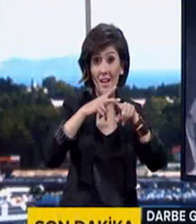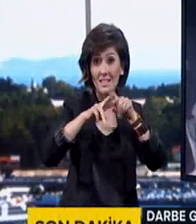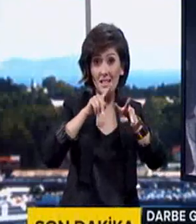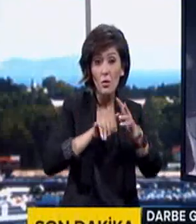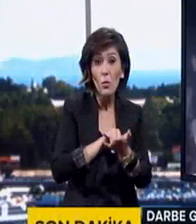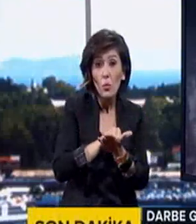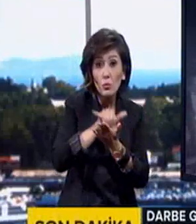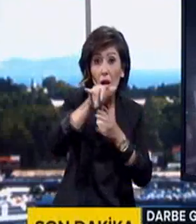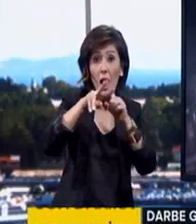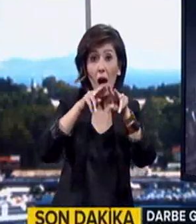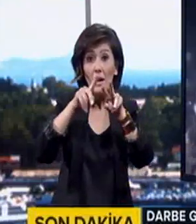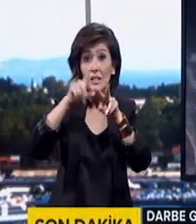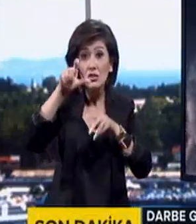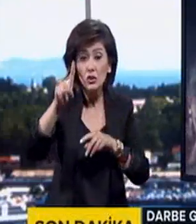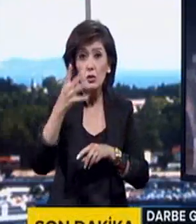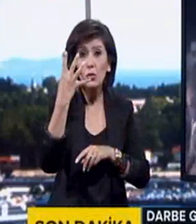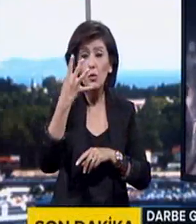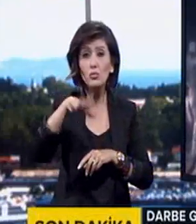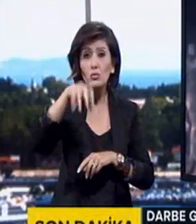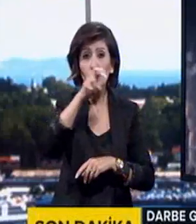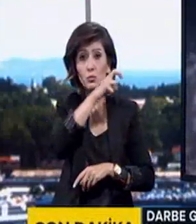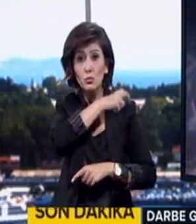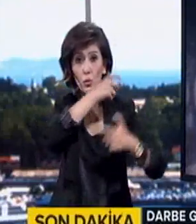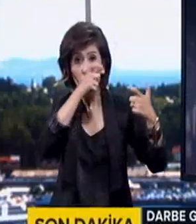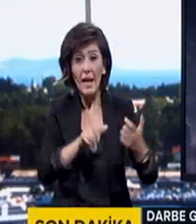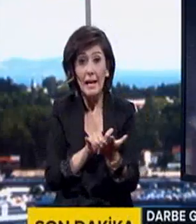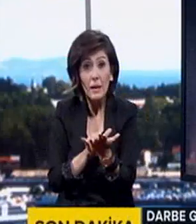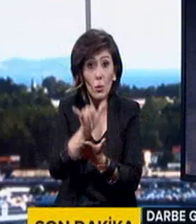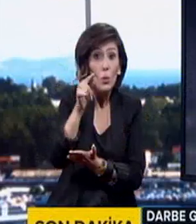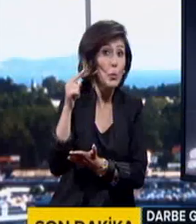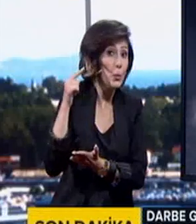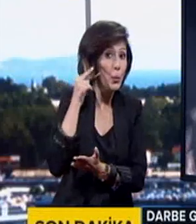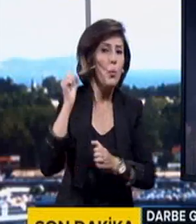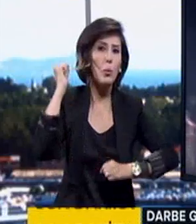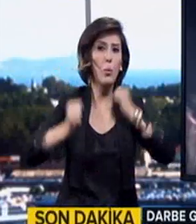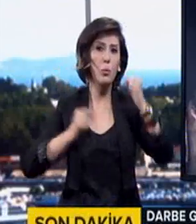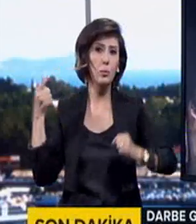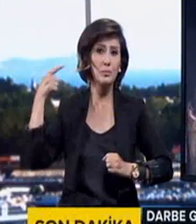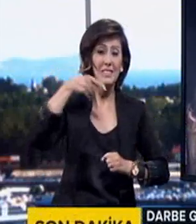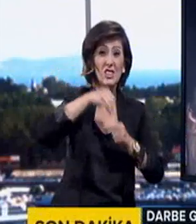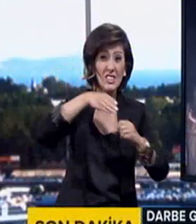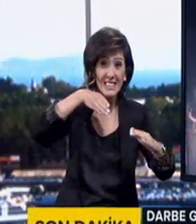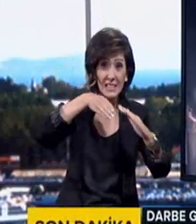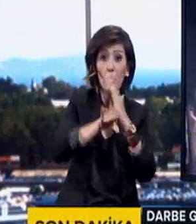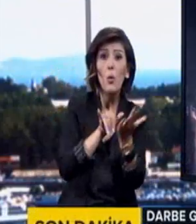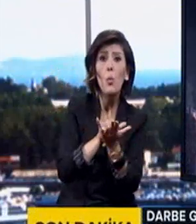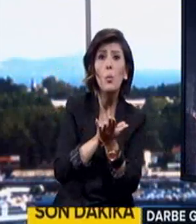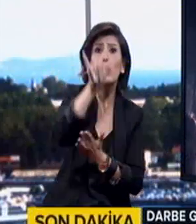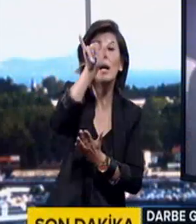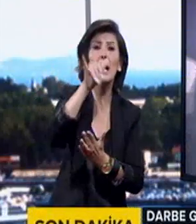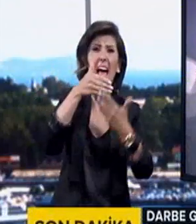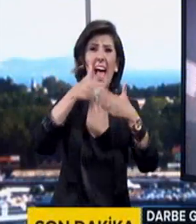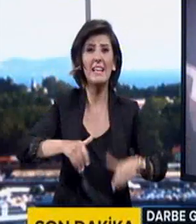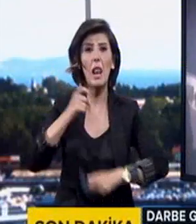uçakların Akıncı 4. Anajet Üst Komutanlığı'ndan kalkış yaptığını duyunca buraya koştu. İçeri girip uçakların kalkışını engellemeye